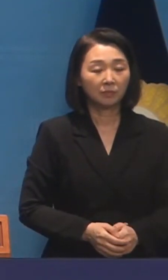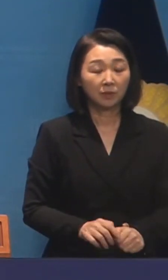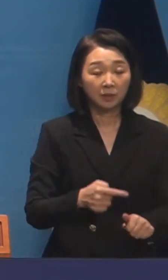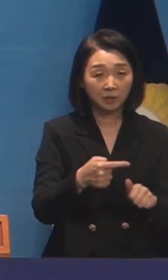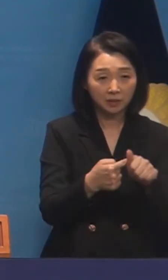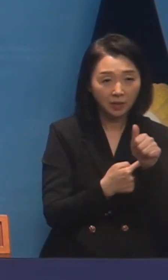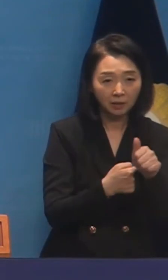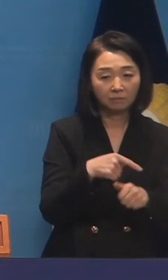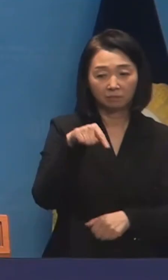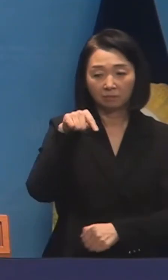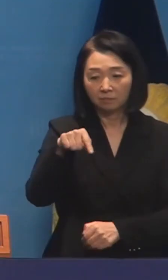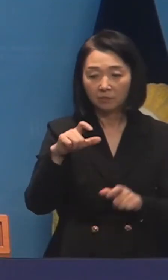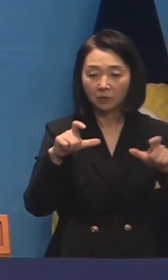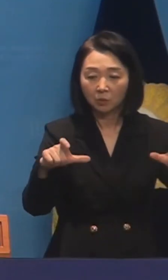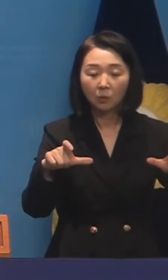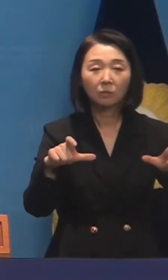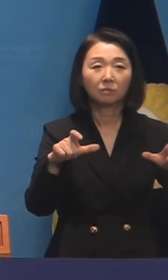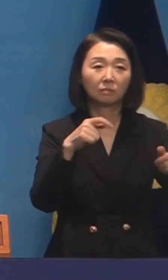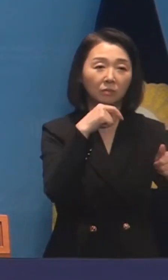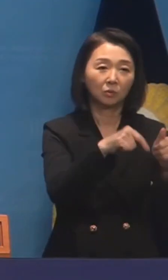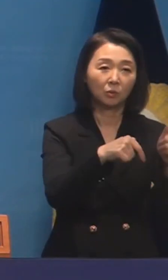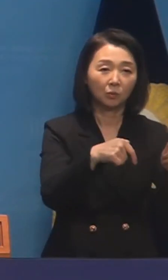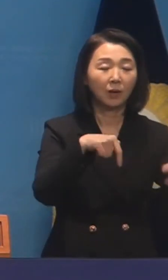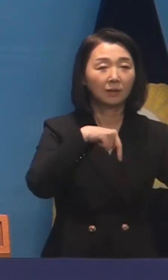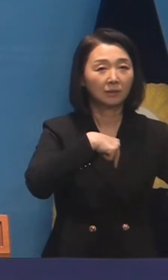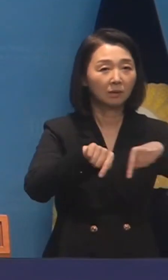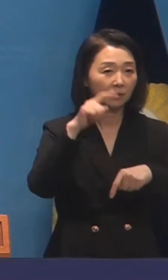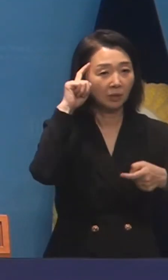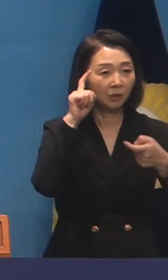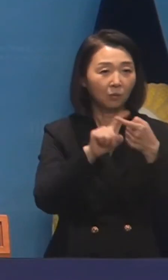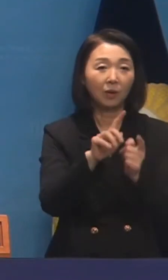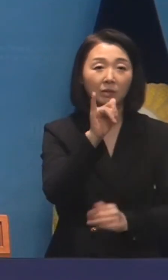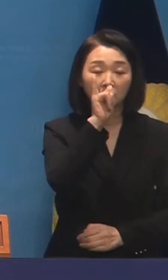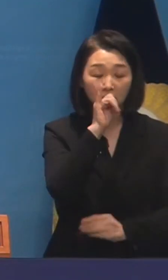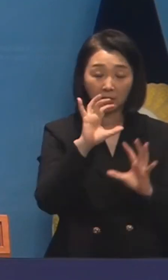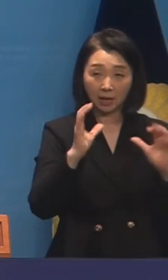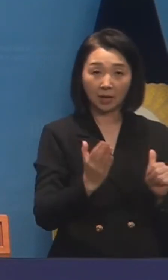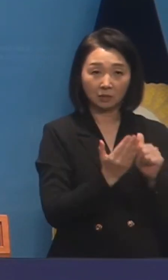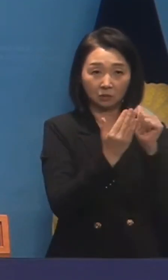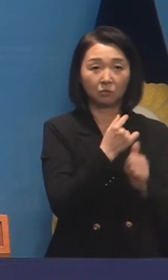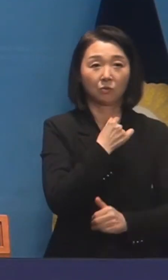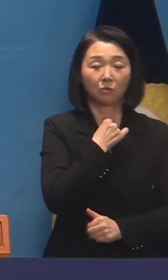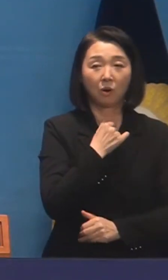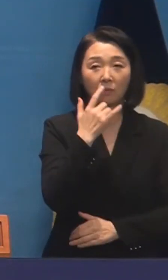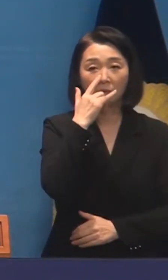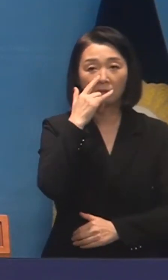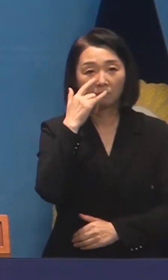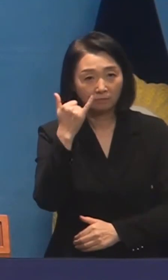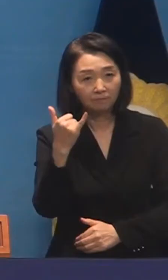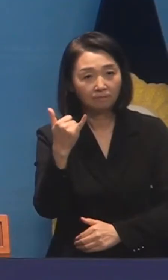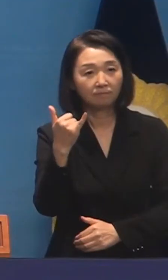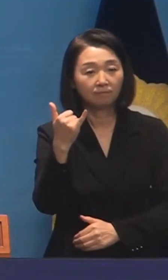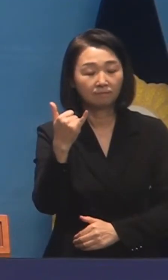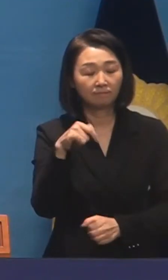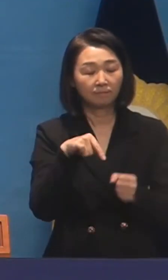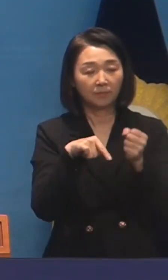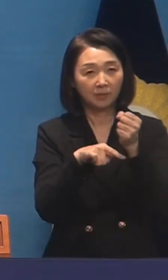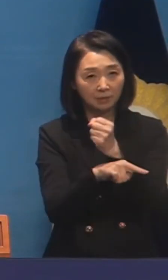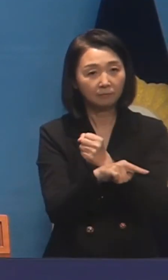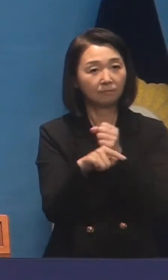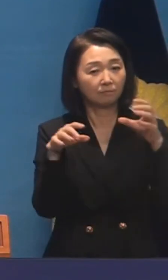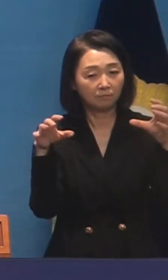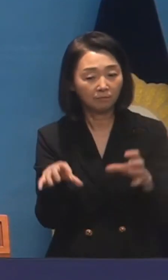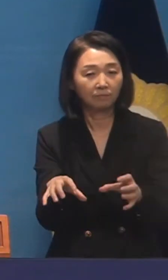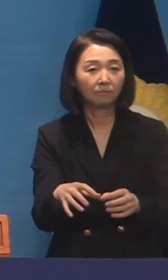동탄의 교육과 정치에 관심을 가지고 아이를 키우고자 하는 엄마, 아빠들이 뜻을